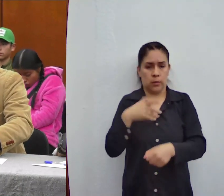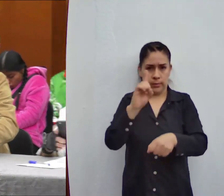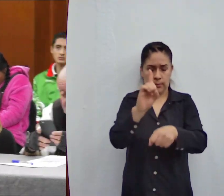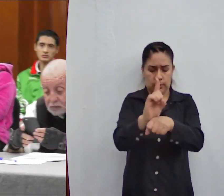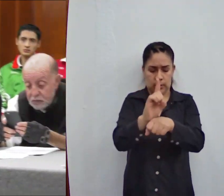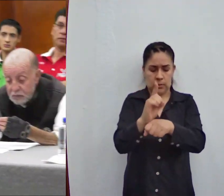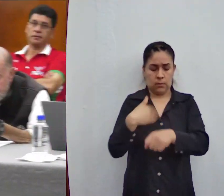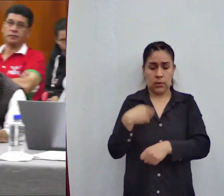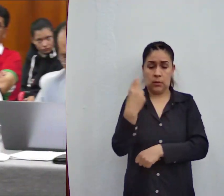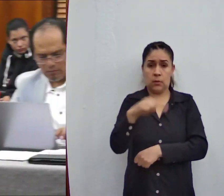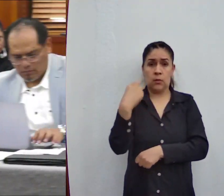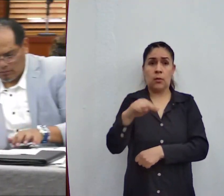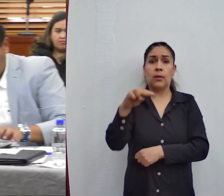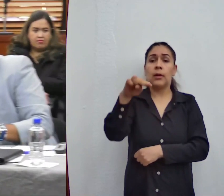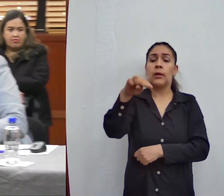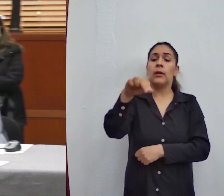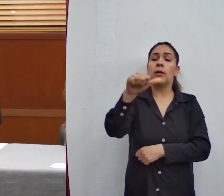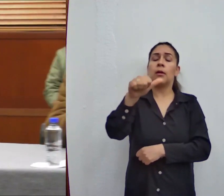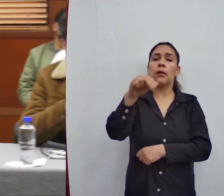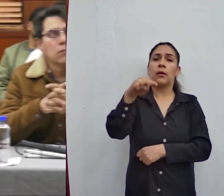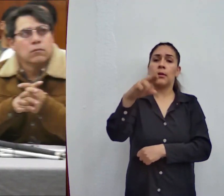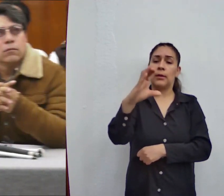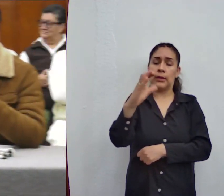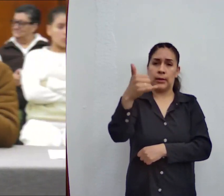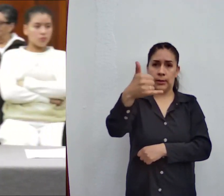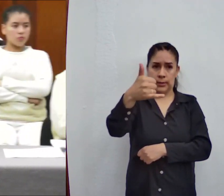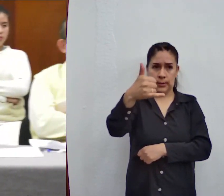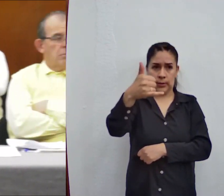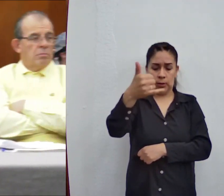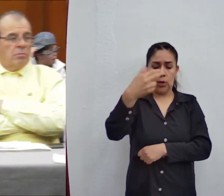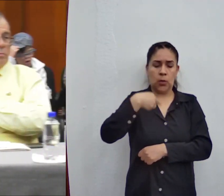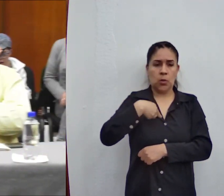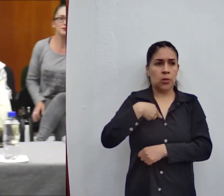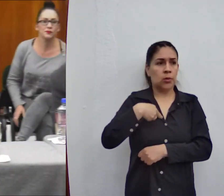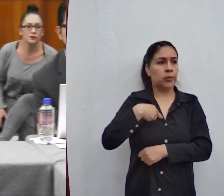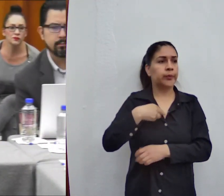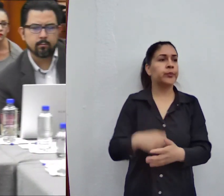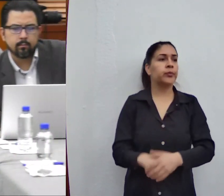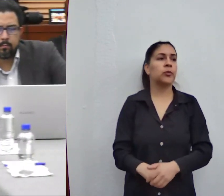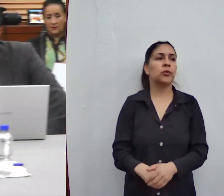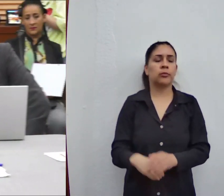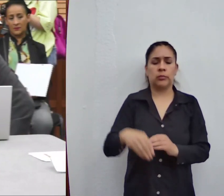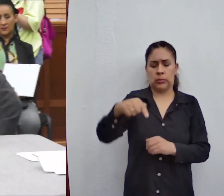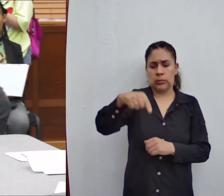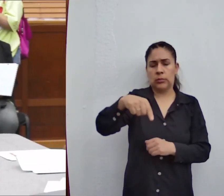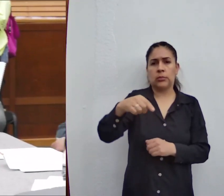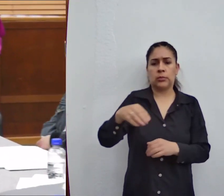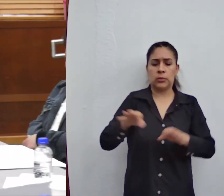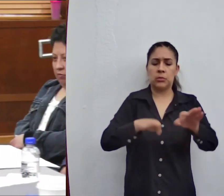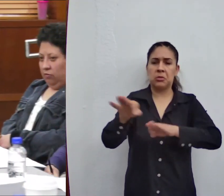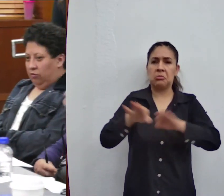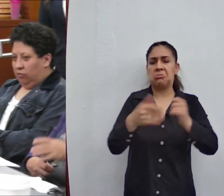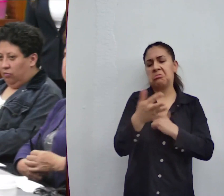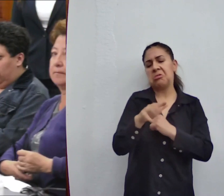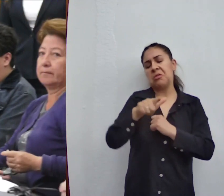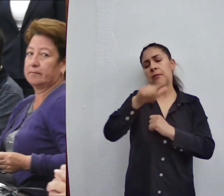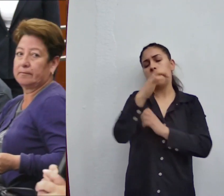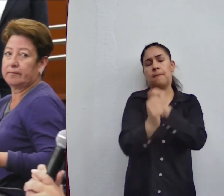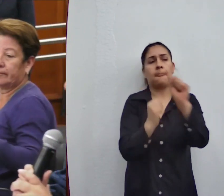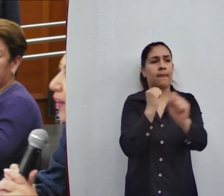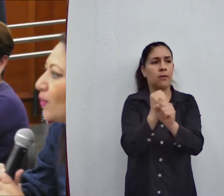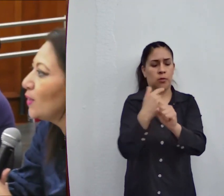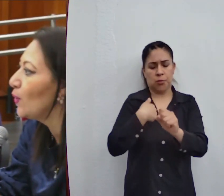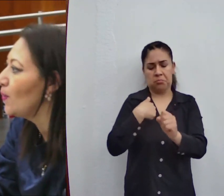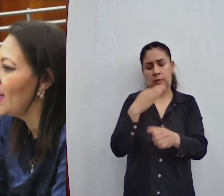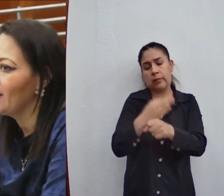Menes, yo laboro en el Poder Legislativo desde hace 17 años. De mi discapacidad en este momento yo no puedo hablarles